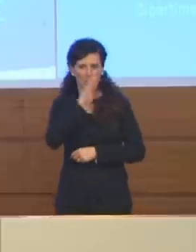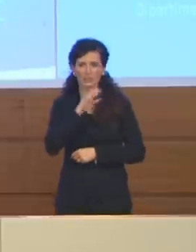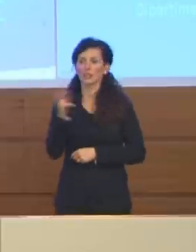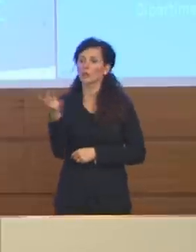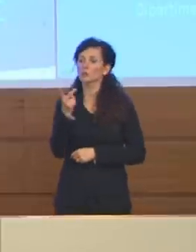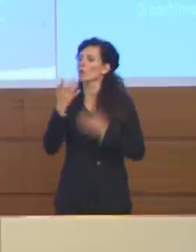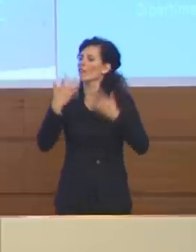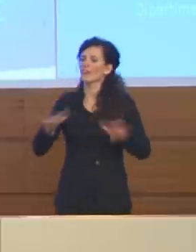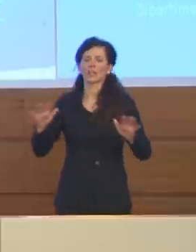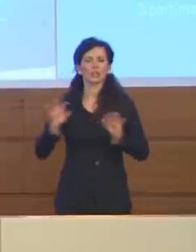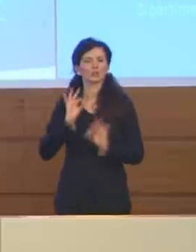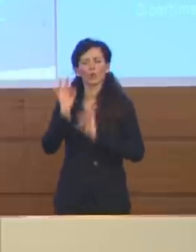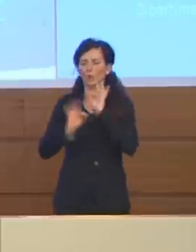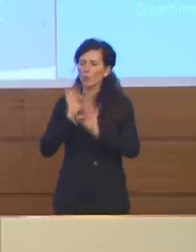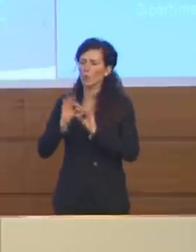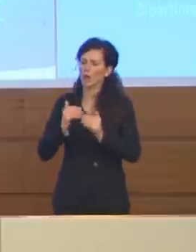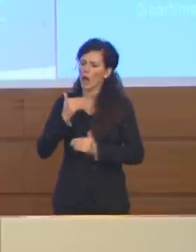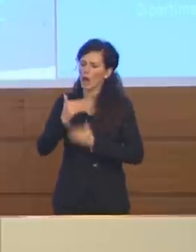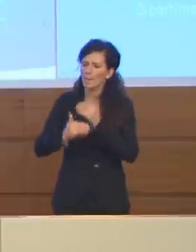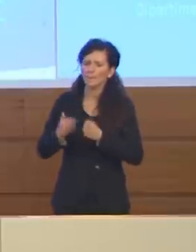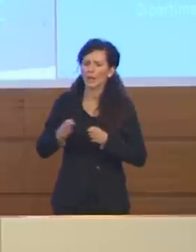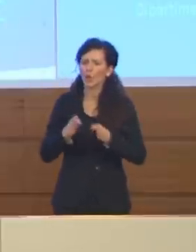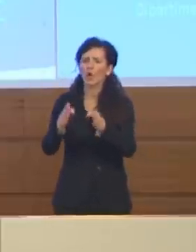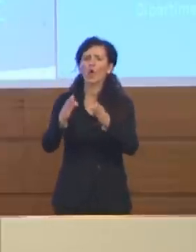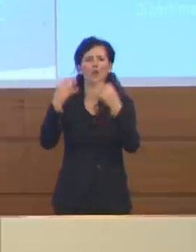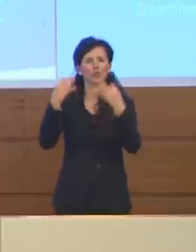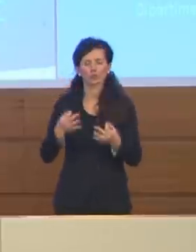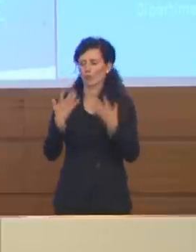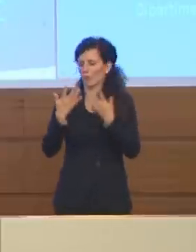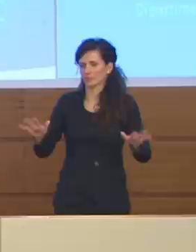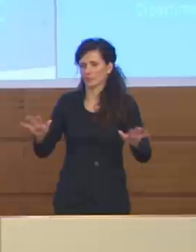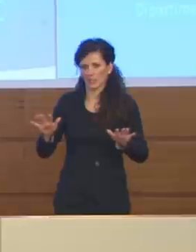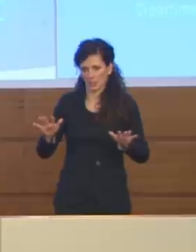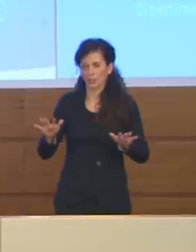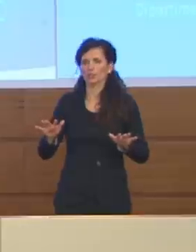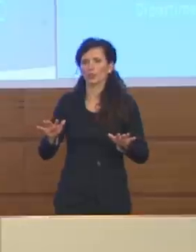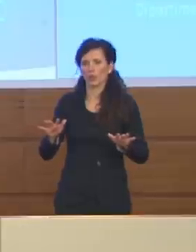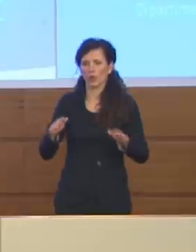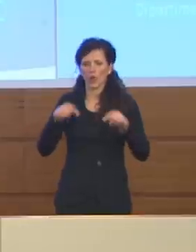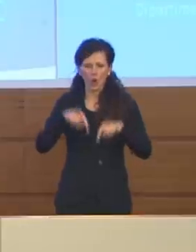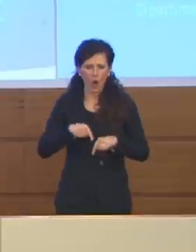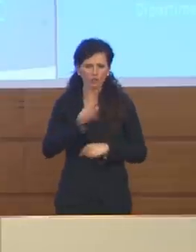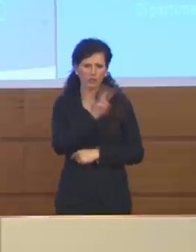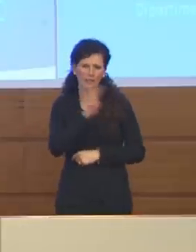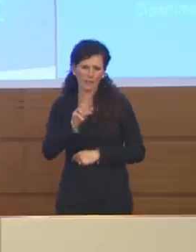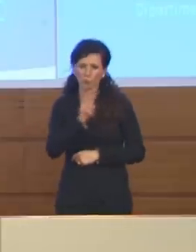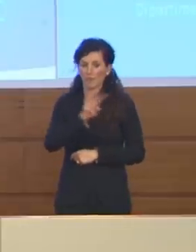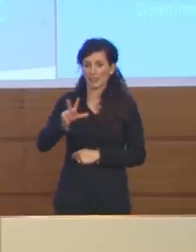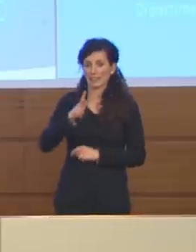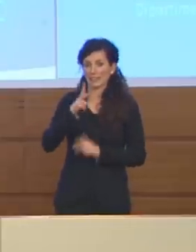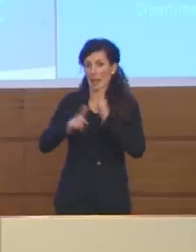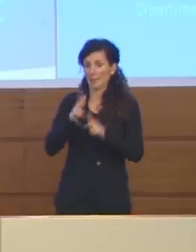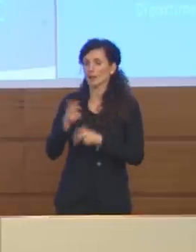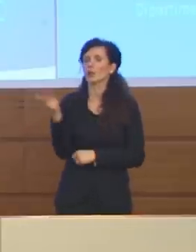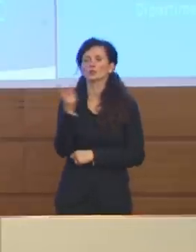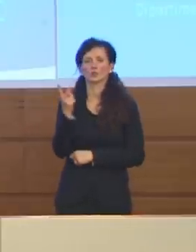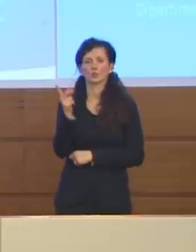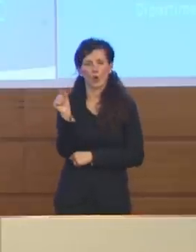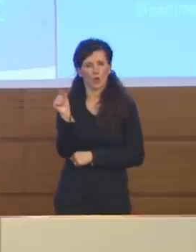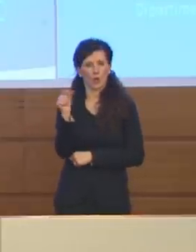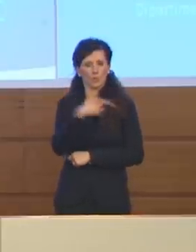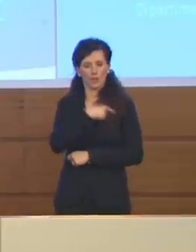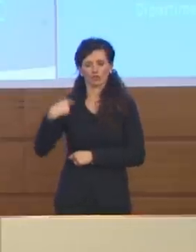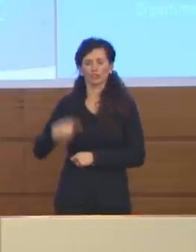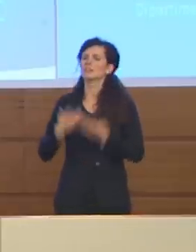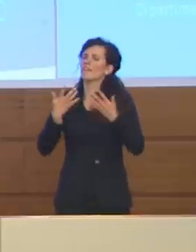ricordo male furono ricoverati il 28 gennaio e solo oggi che siamo a 22 23 aprile hanno terminato il loro percorso di